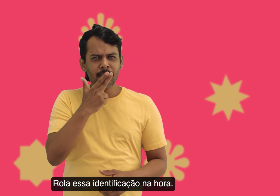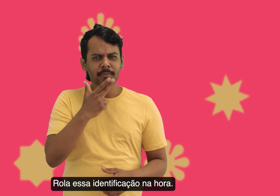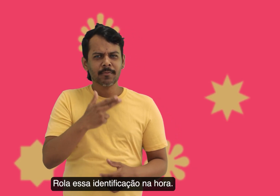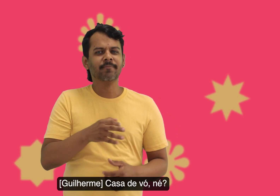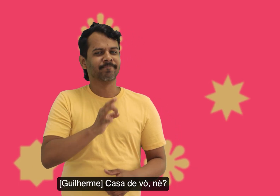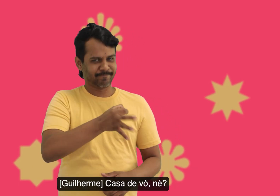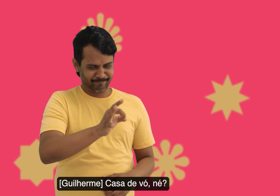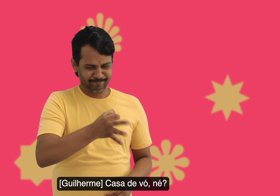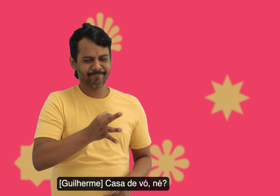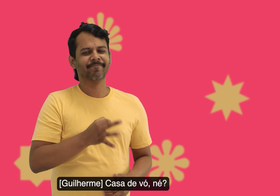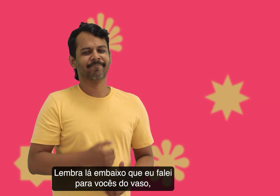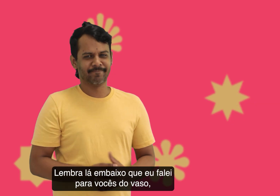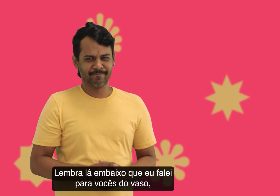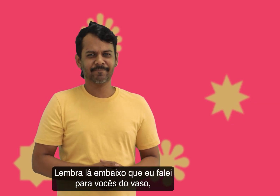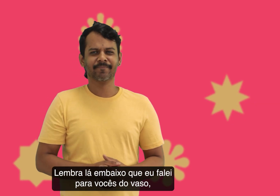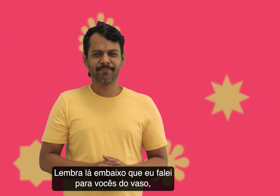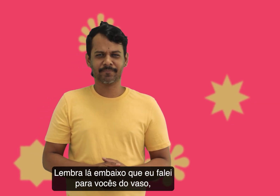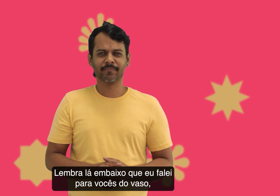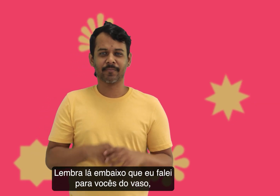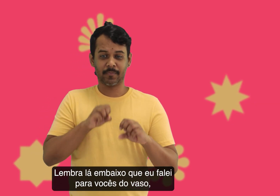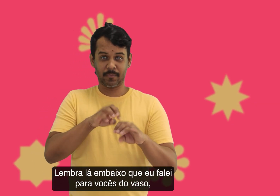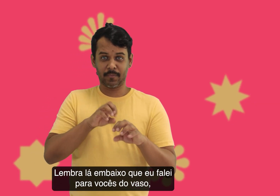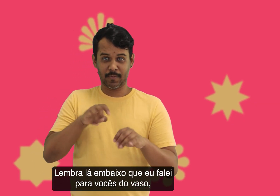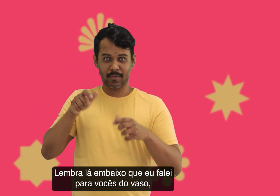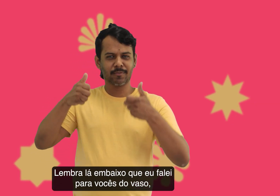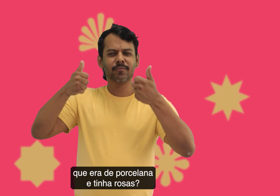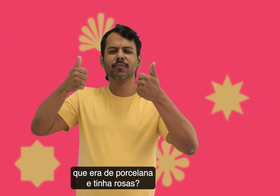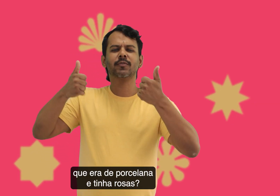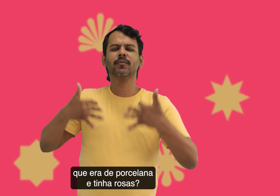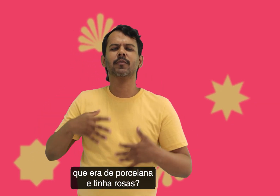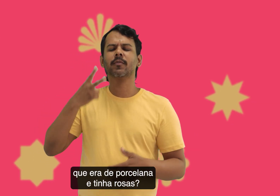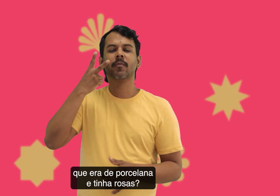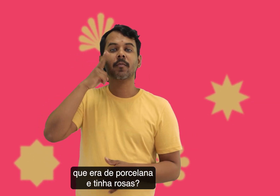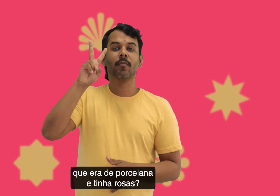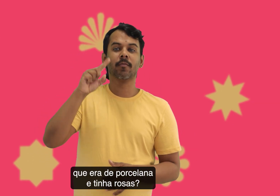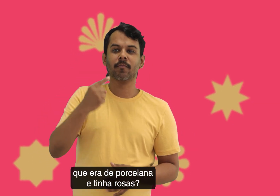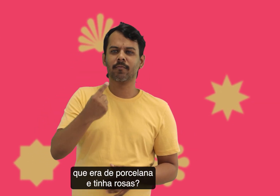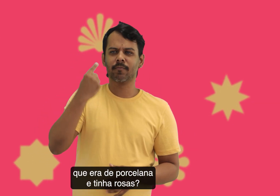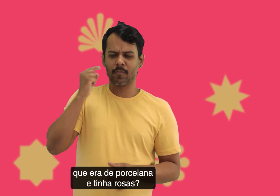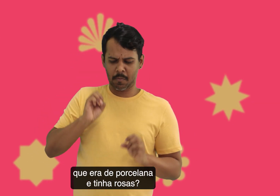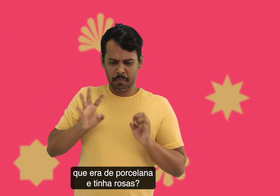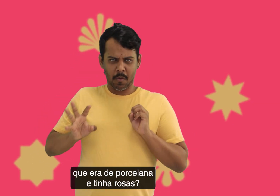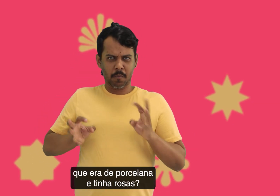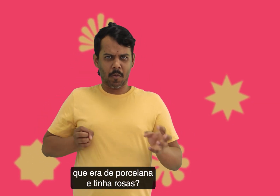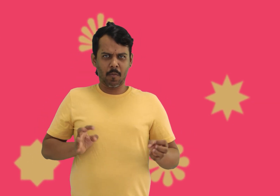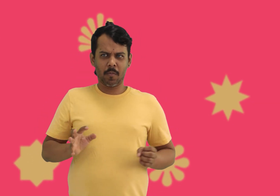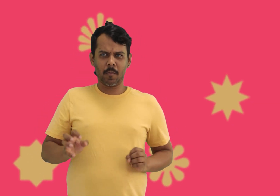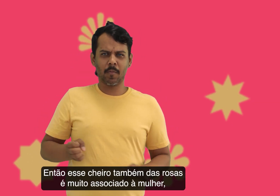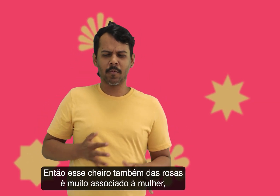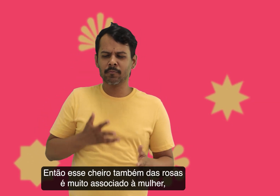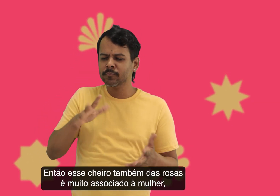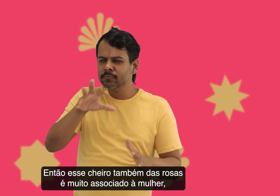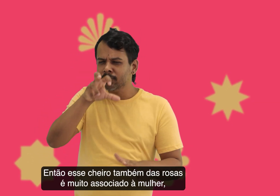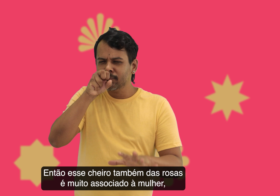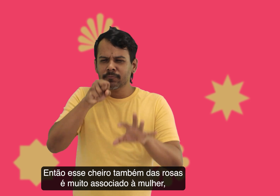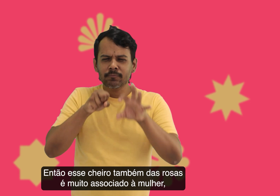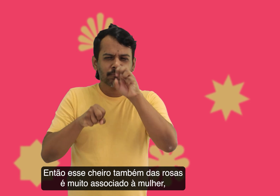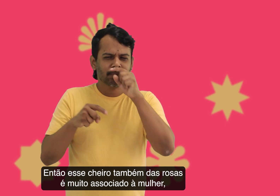na hora. Casa de vó. Lembra lá embaixo que eu falei pra vocês do vaso? Que ele era de porcelana, tinha rosas e tudo mais. Então esse cheiro também